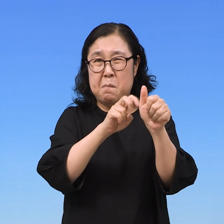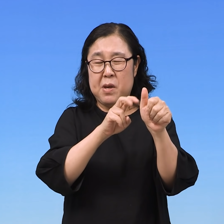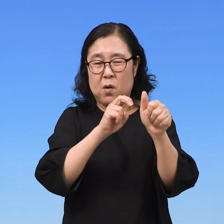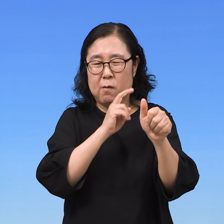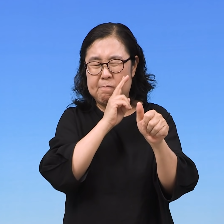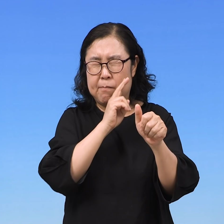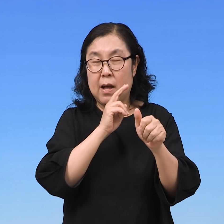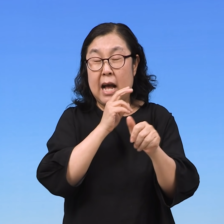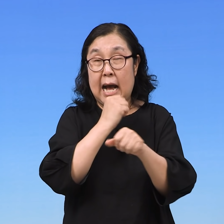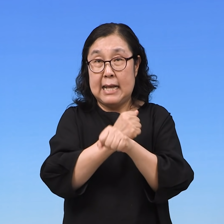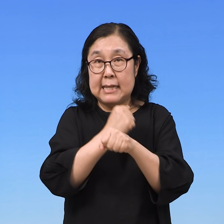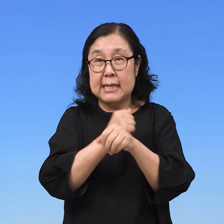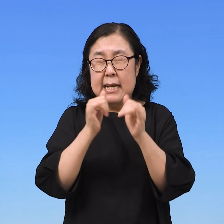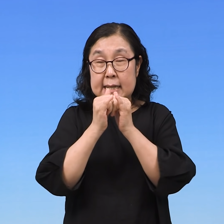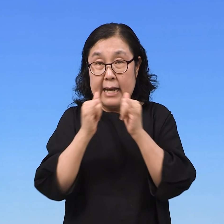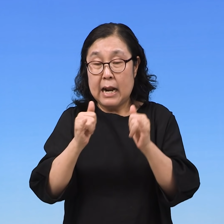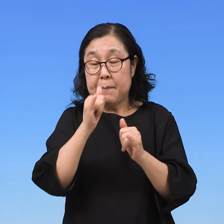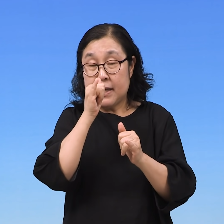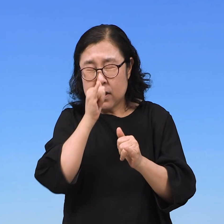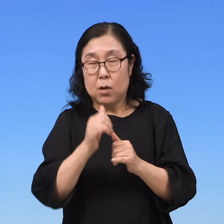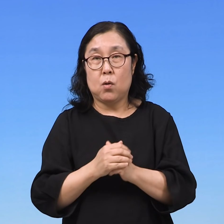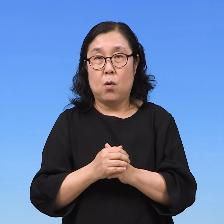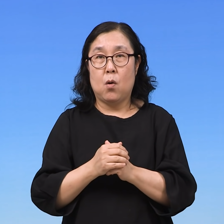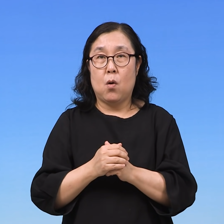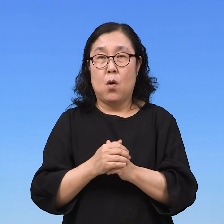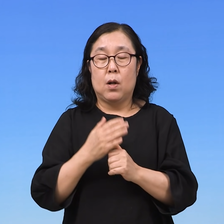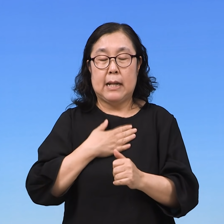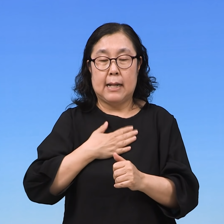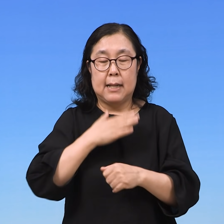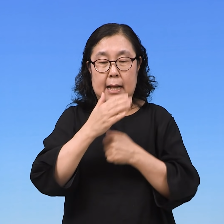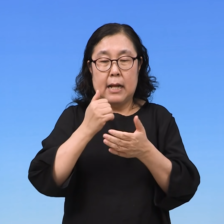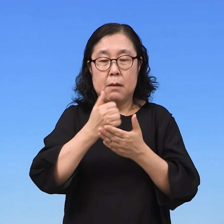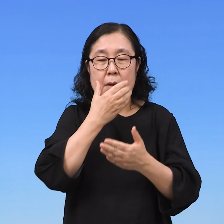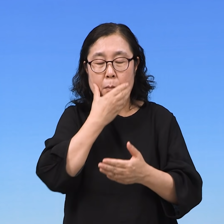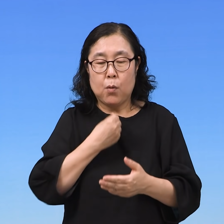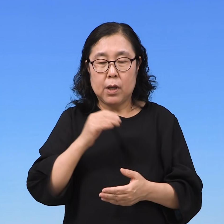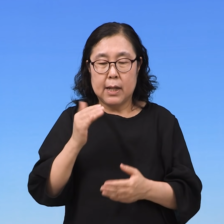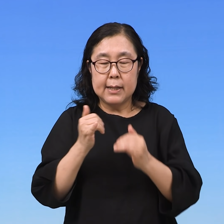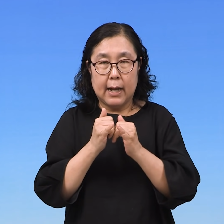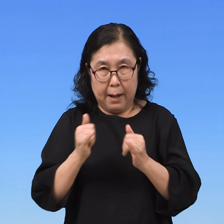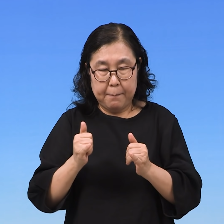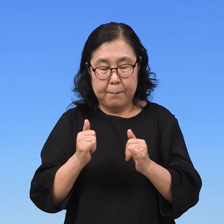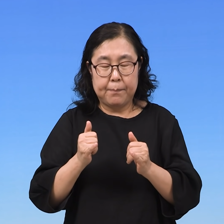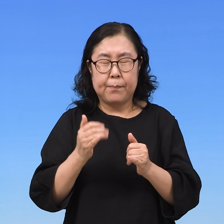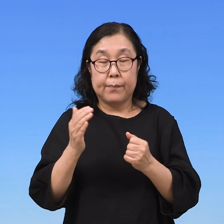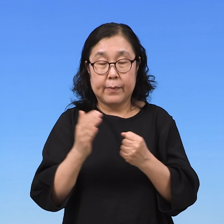당해봐라, 본능이 그런 마음이 있다 할지라도 나는 하나님의 복이 된 사람이기 때문에